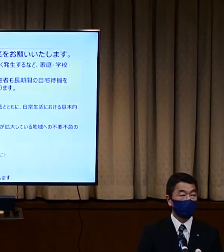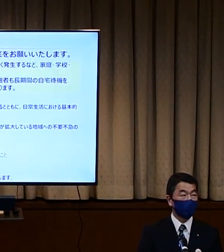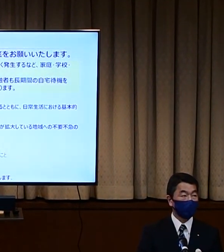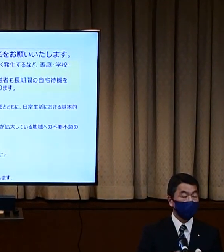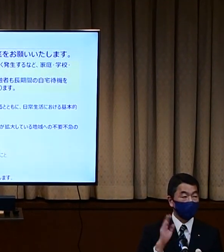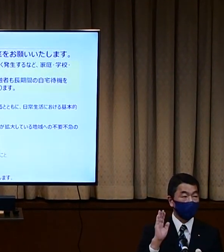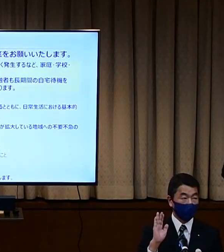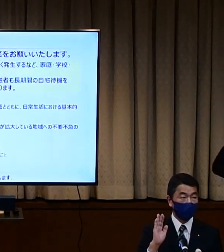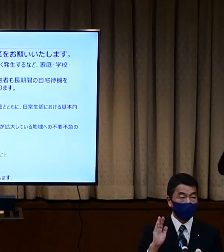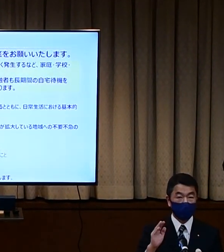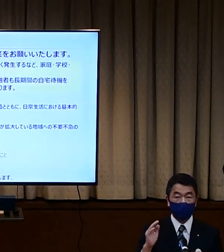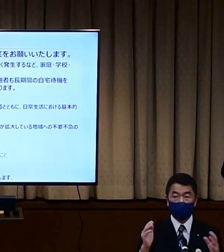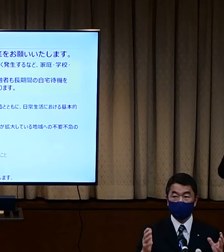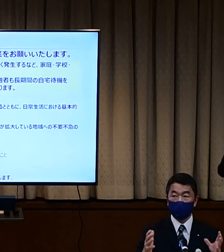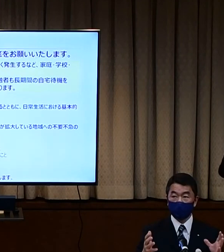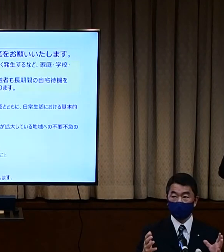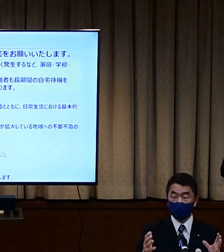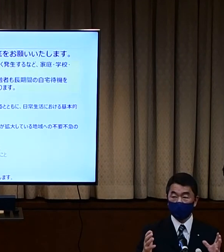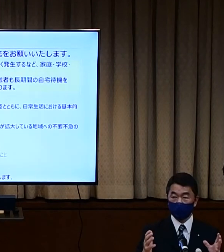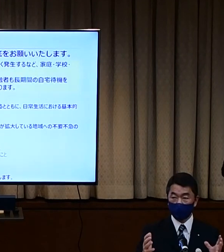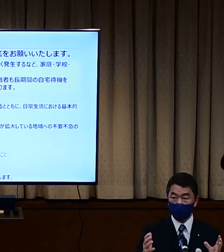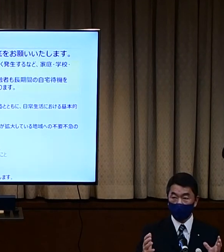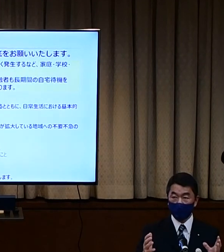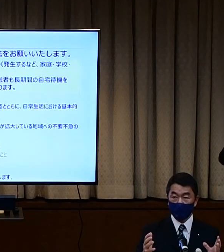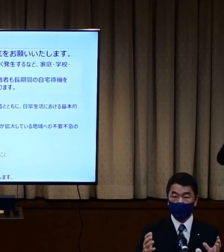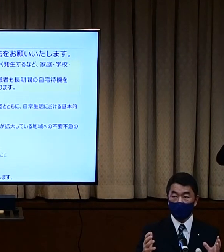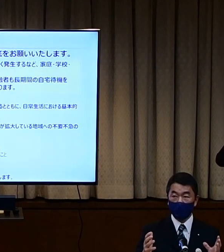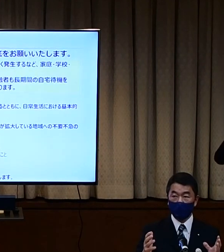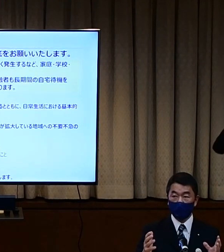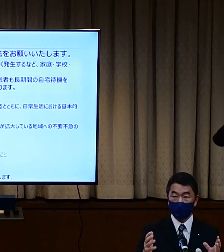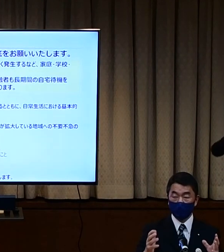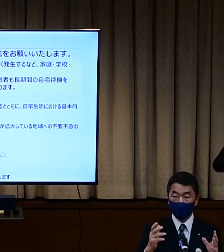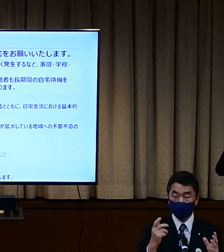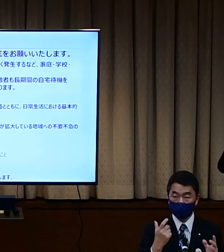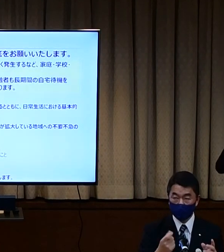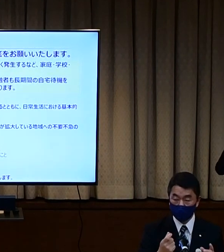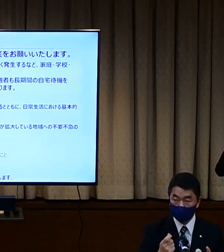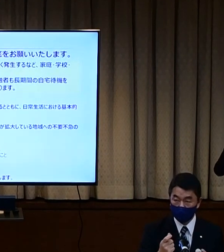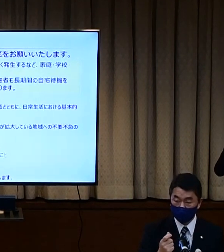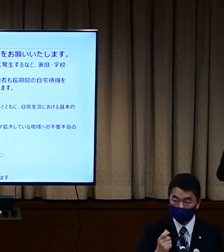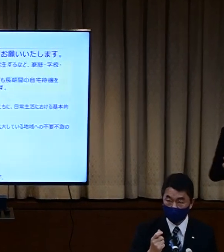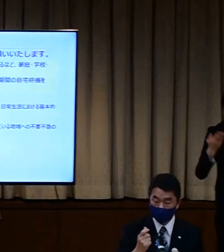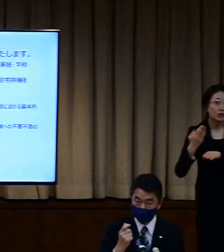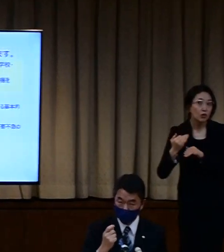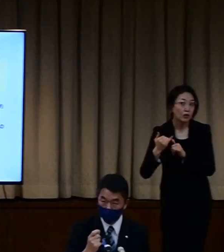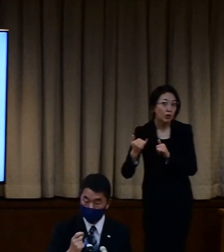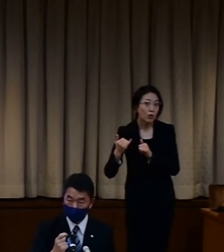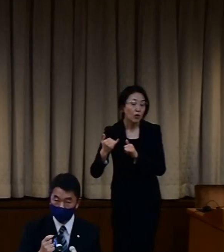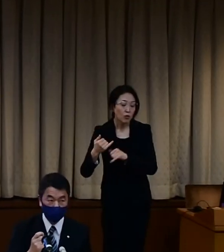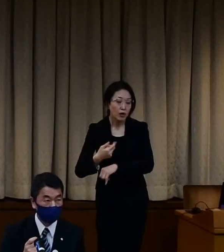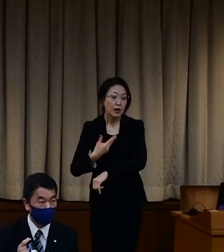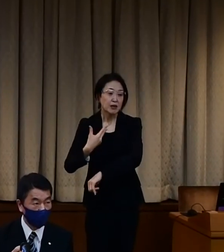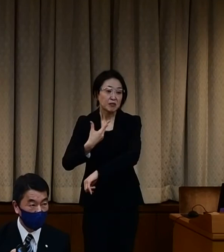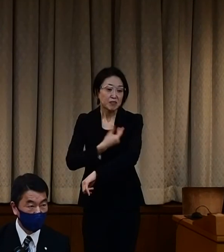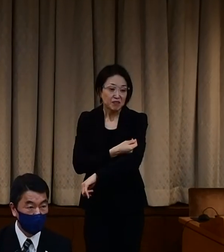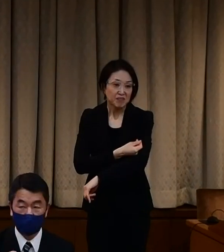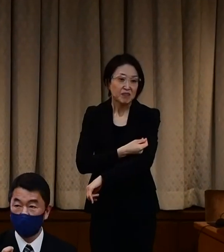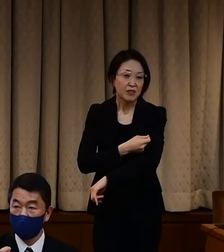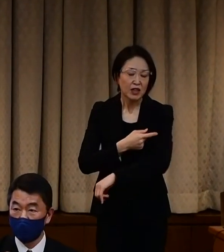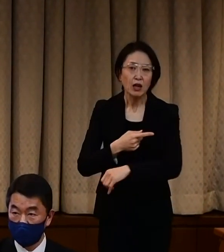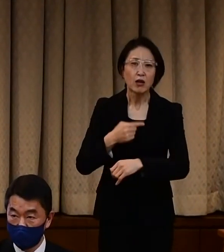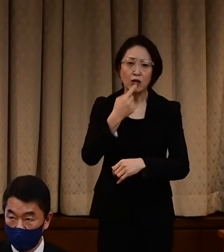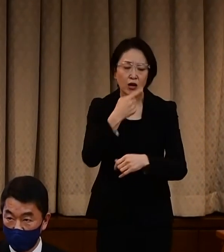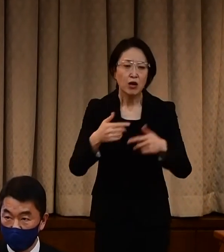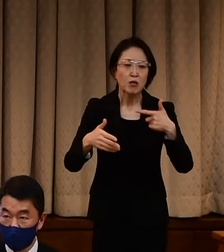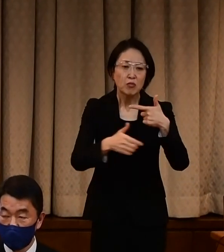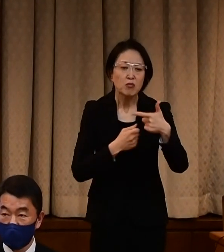ですからちゃんとケアしてくださいよ。仙台市の65歳以上の方は、打てる 2週間、打てるようになっているのにまだ届かないという方おられる